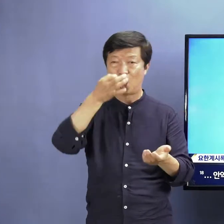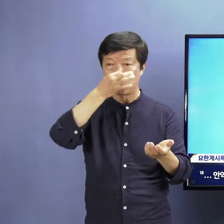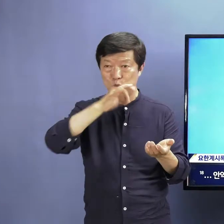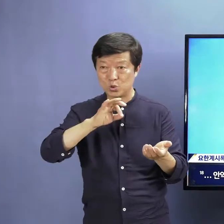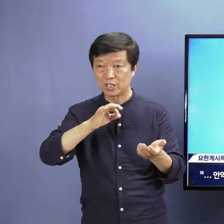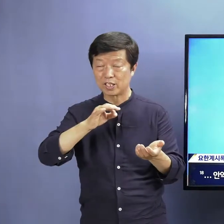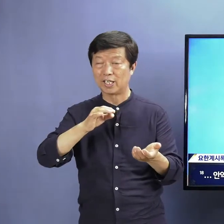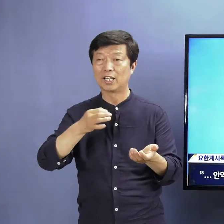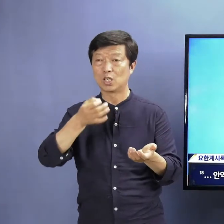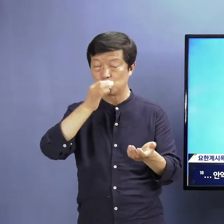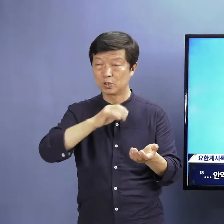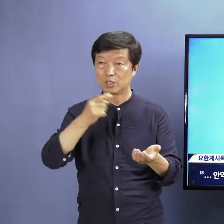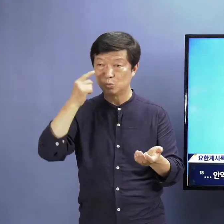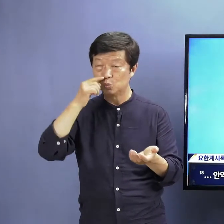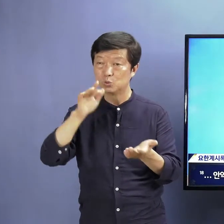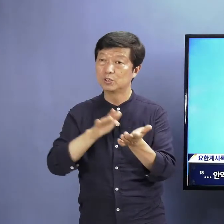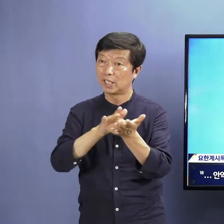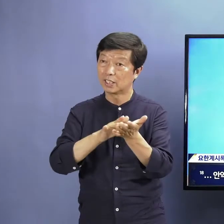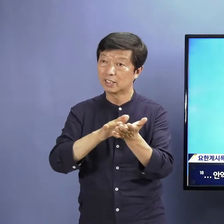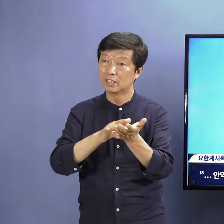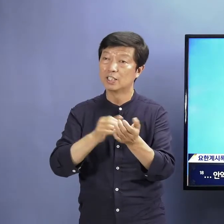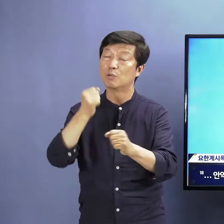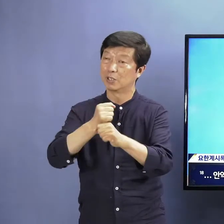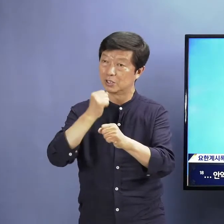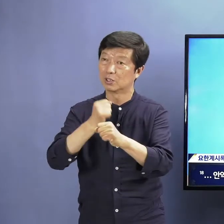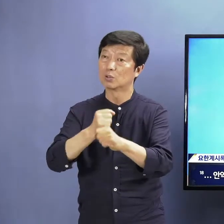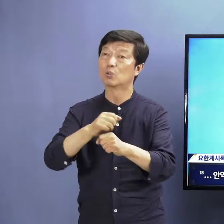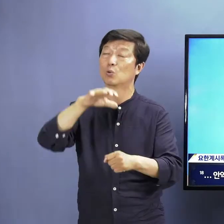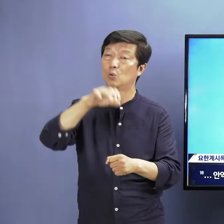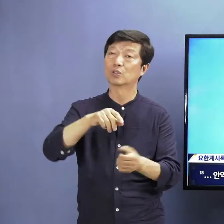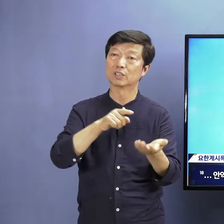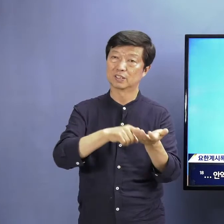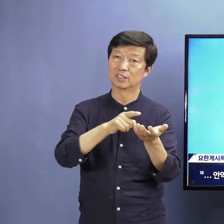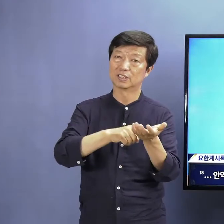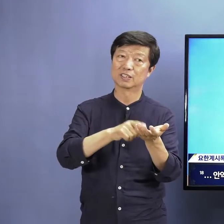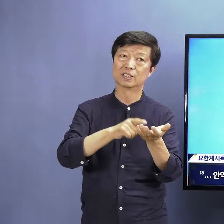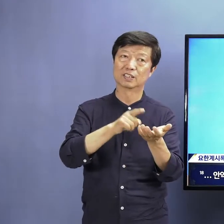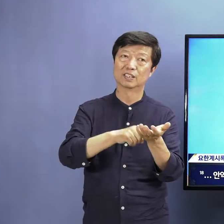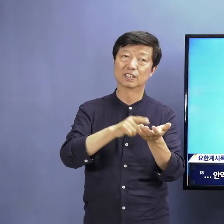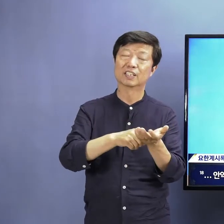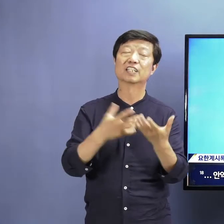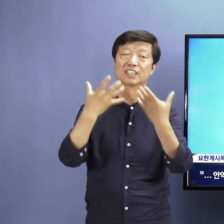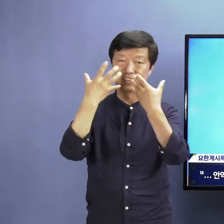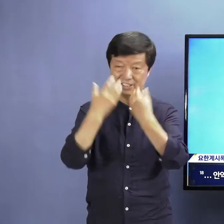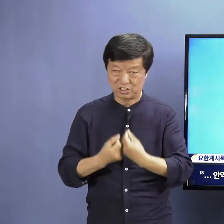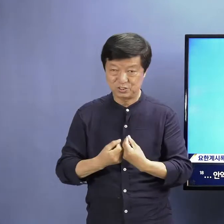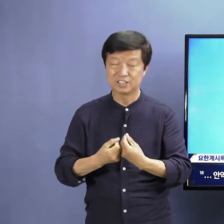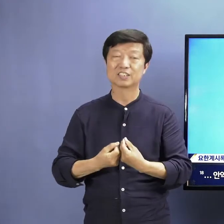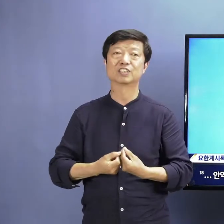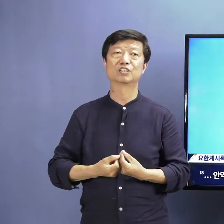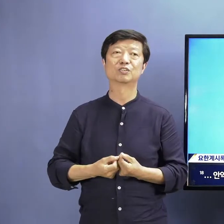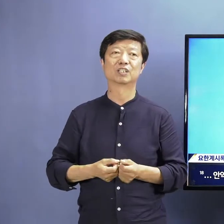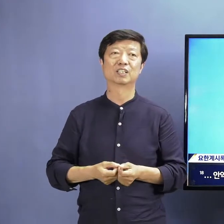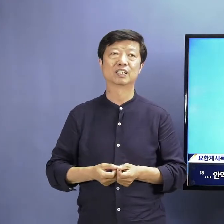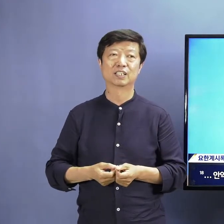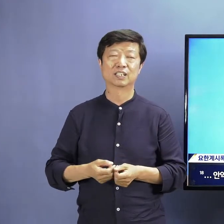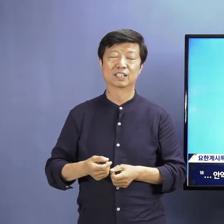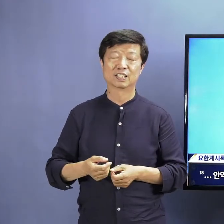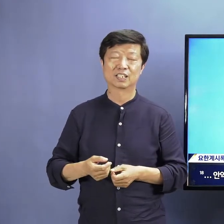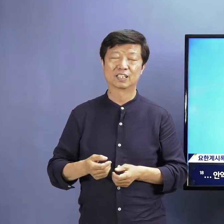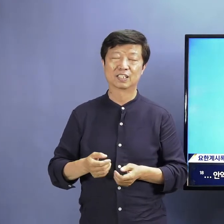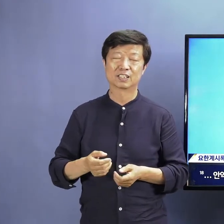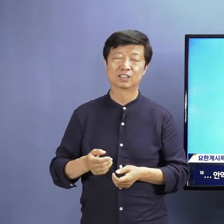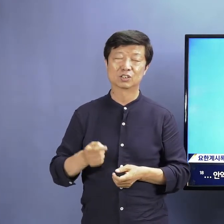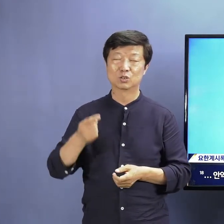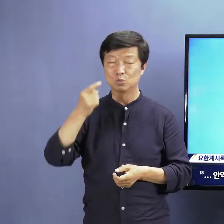안약이 생산되는 그런 곳이었다. 그걸 가지고 빗대서 말씀하시는 거예요. 안약이 생산돼서